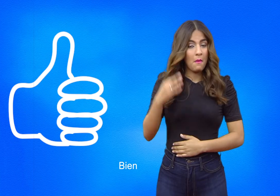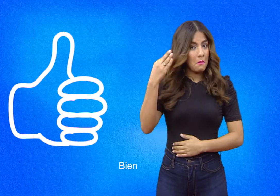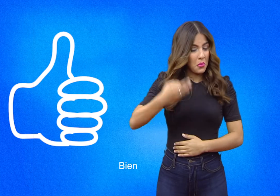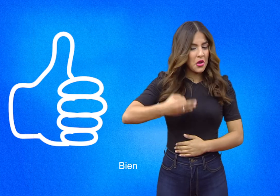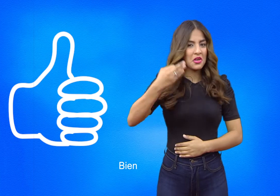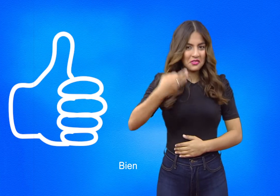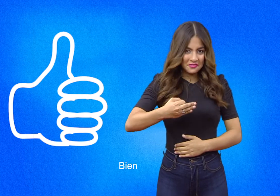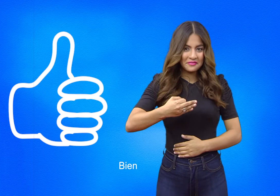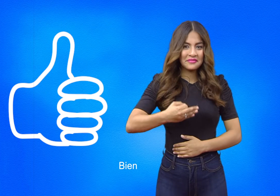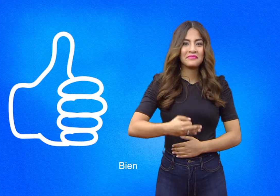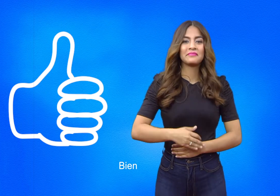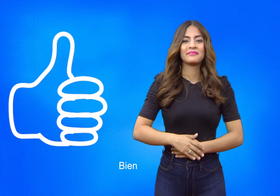Bien.